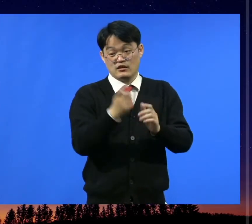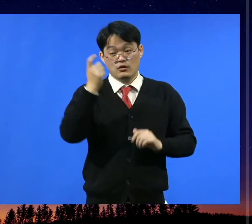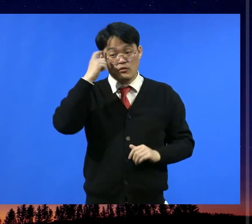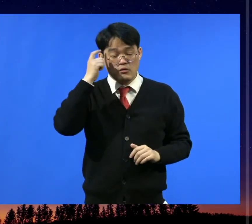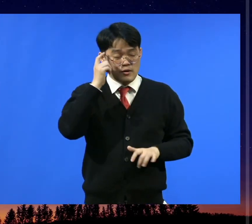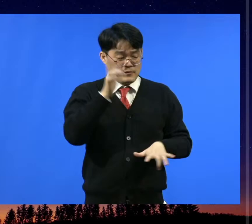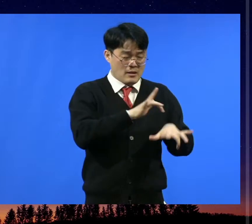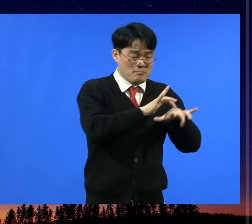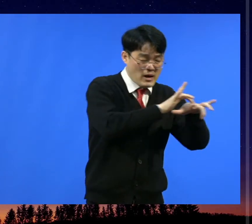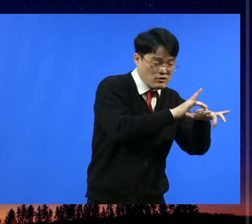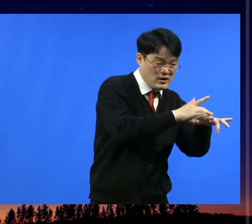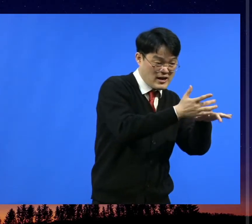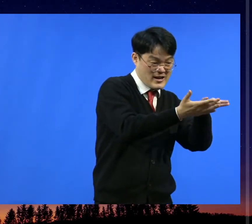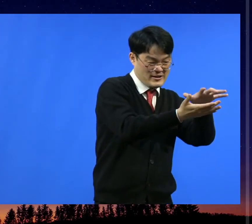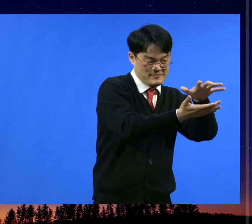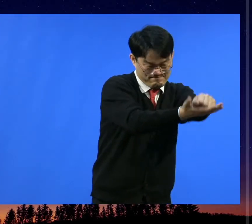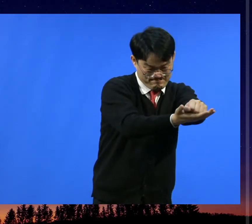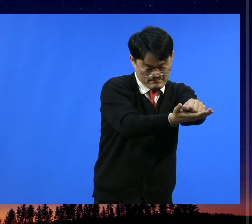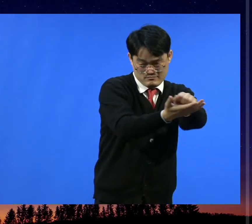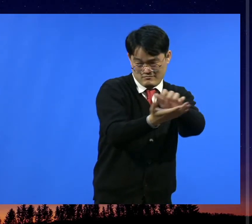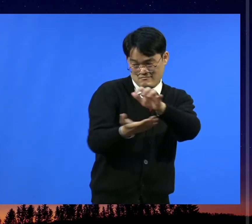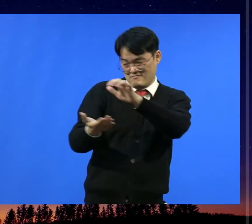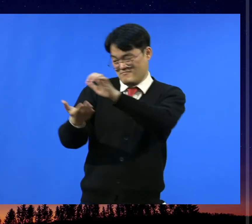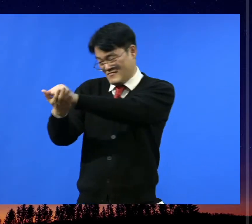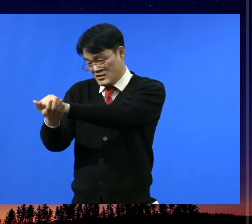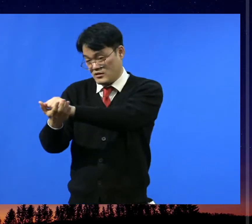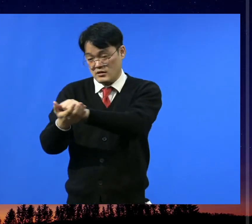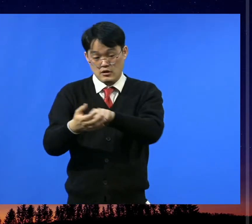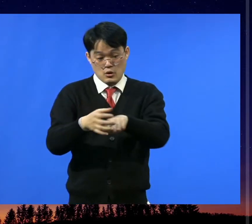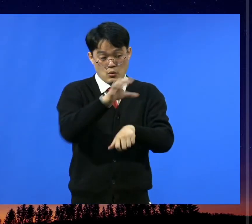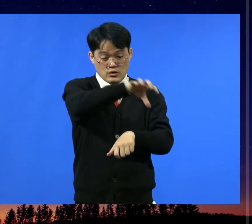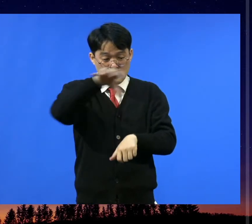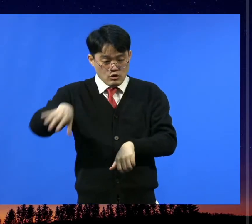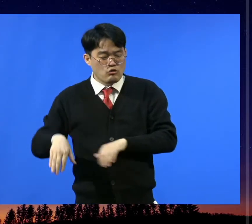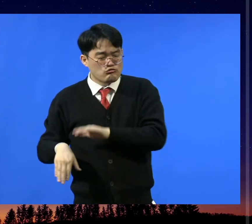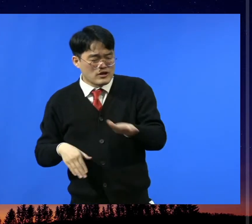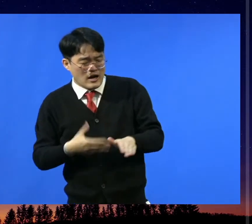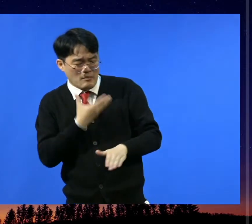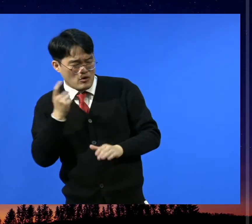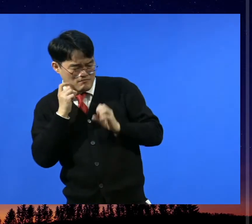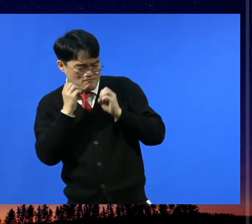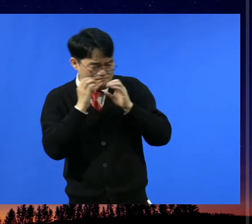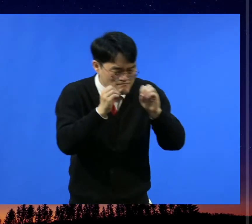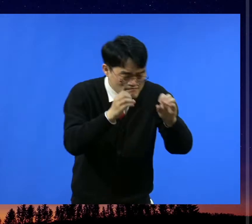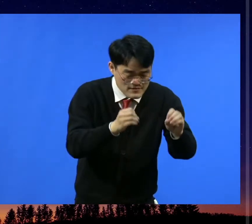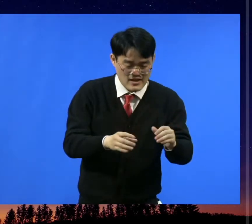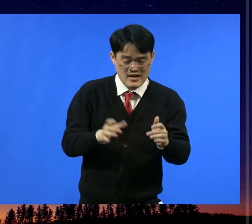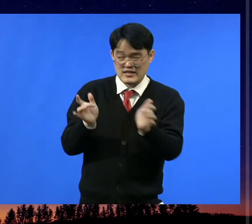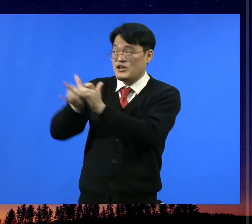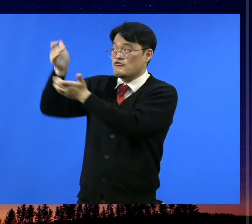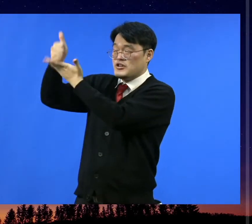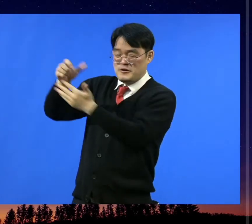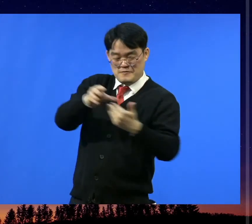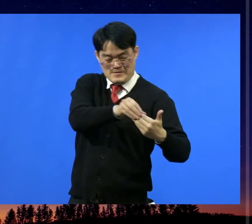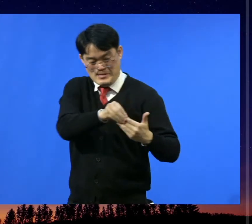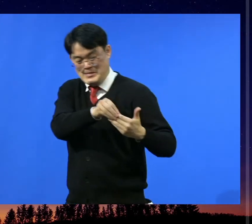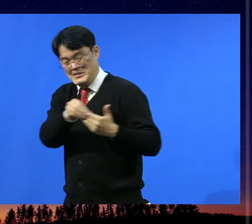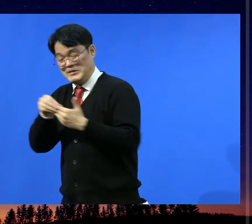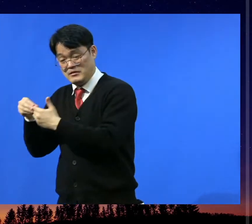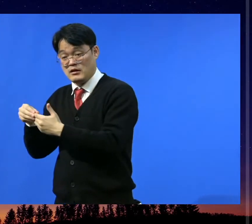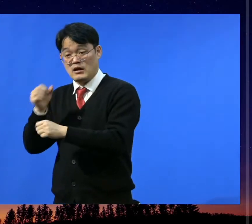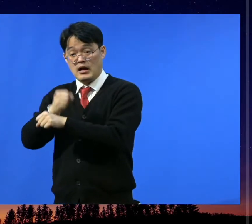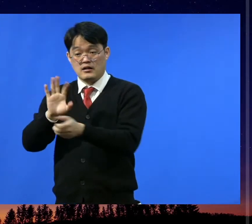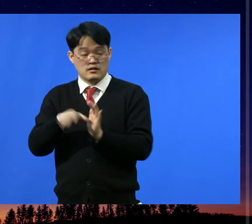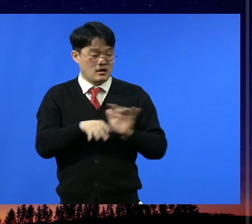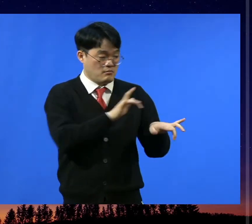그들을 데리고 그리스도에게로 인도하려고 하니까 마귀가 얼마나 공격을 하겠어요. 그렇기 때문에